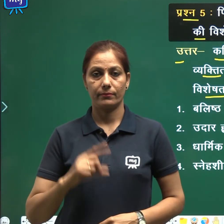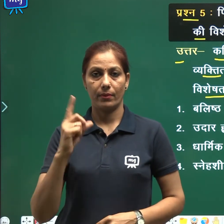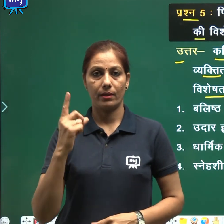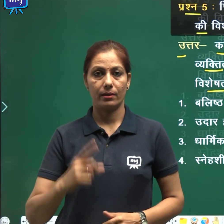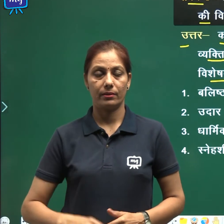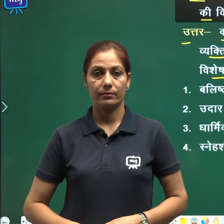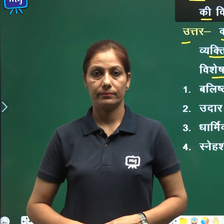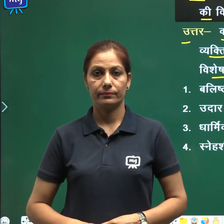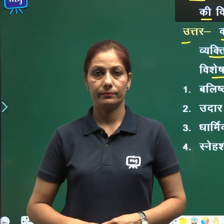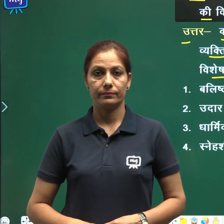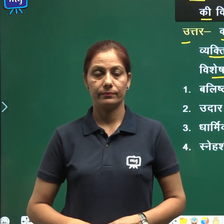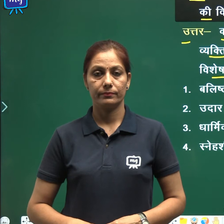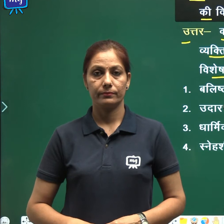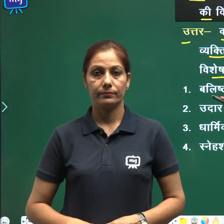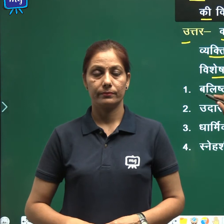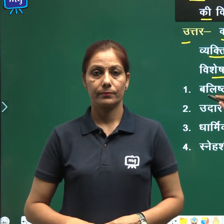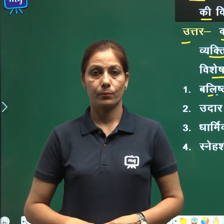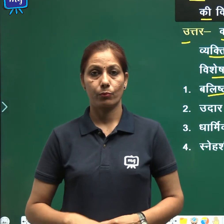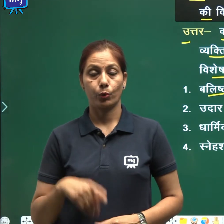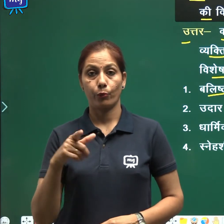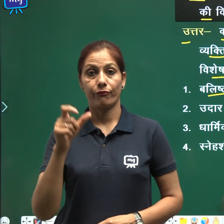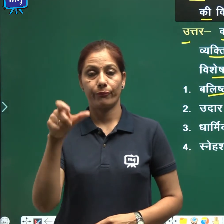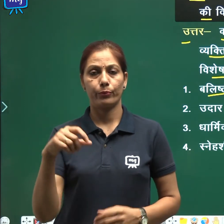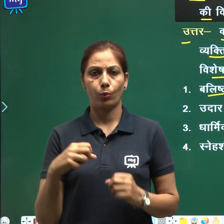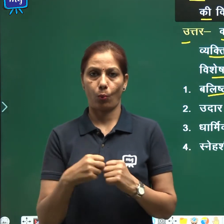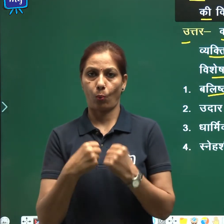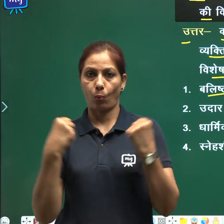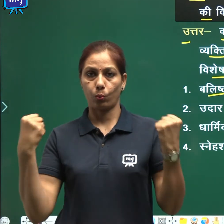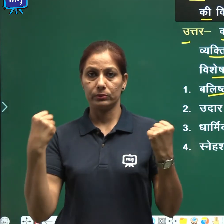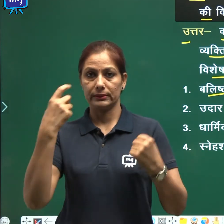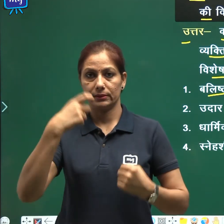पहला, वे बलिष्ठ शरीर